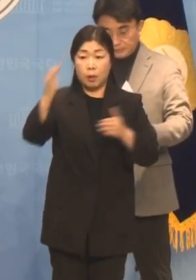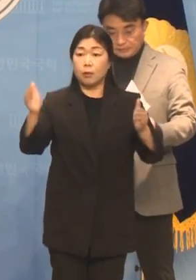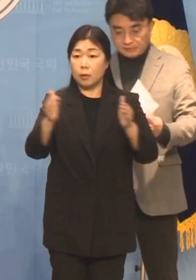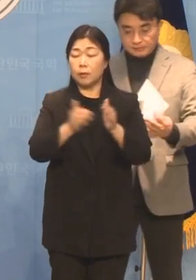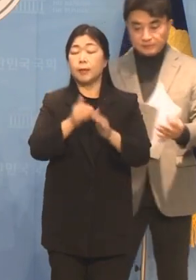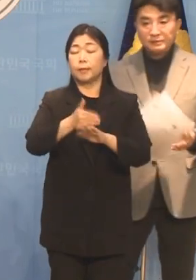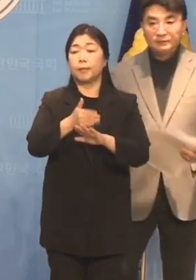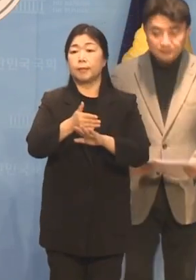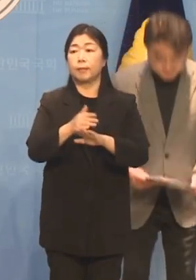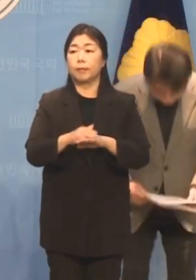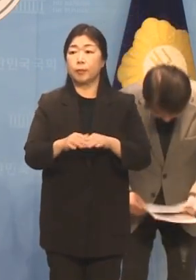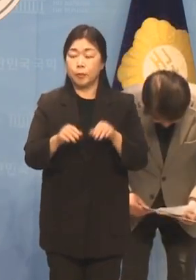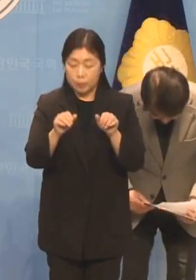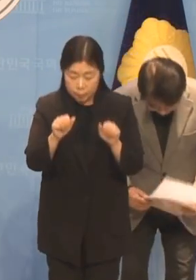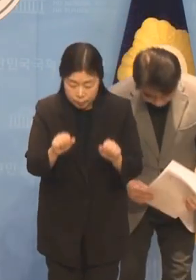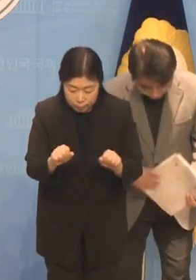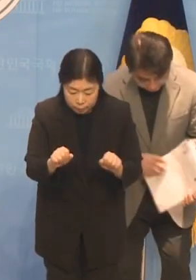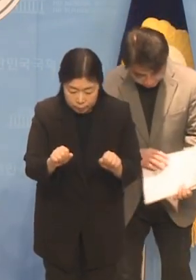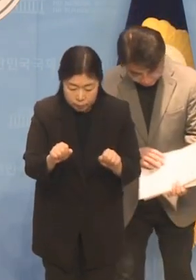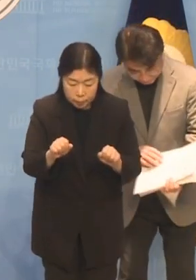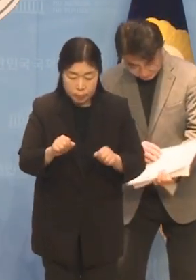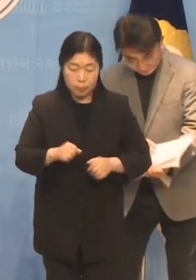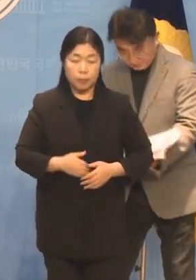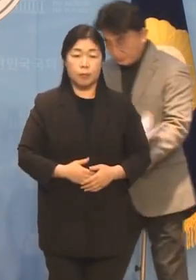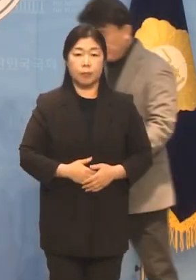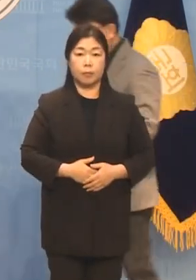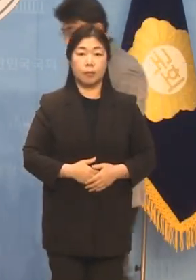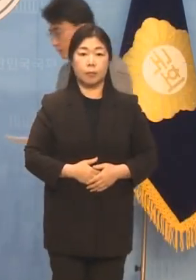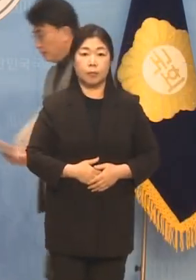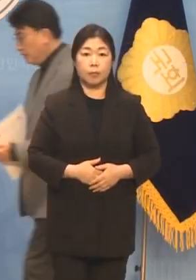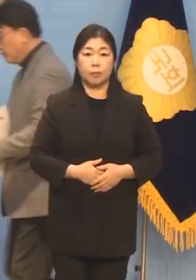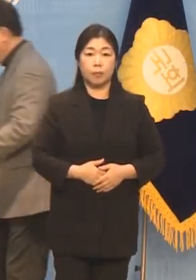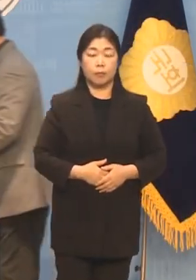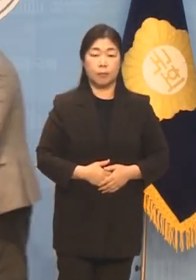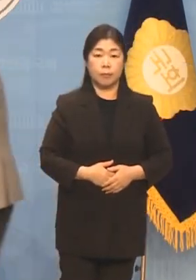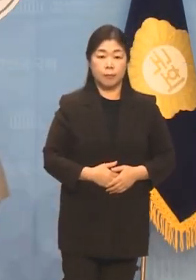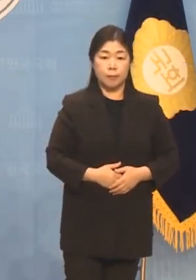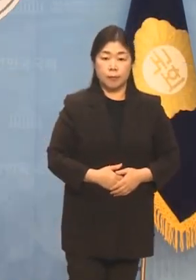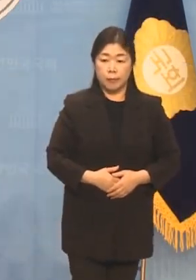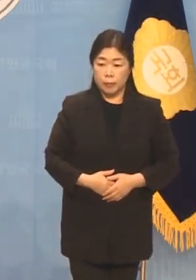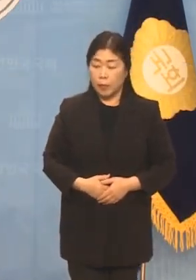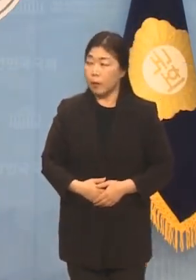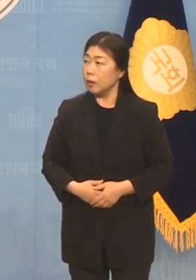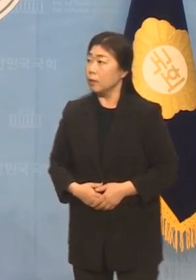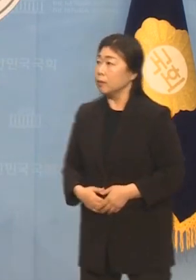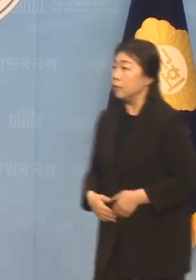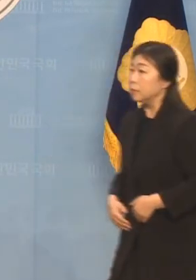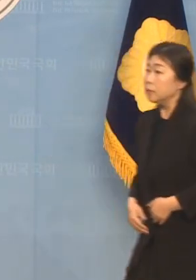하겠습니다. 감사합니다.